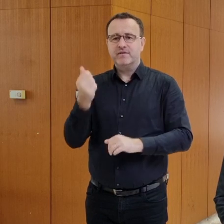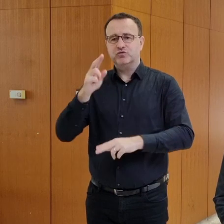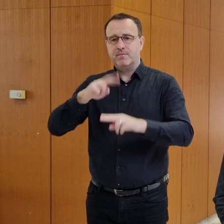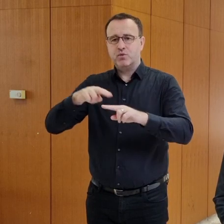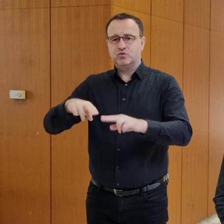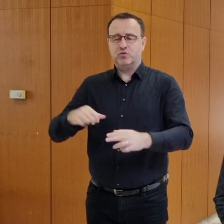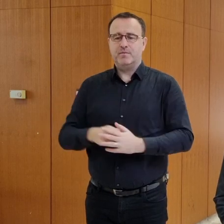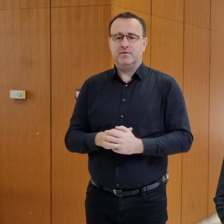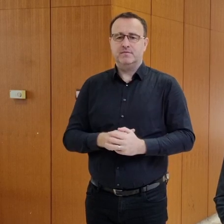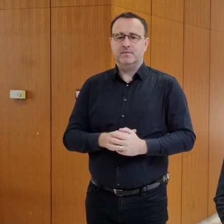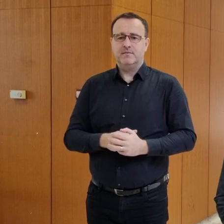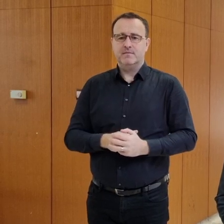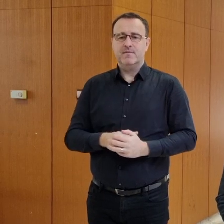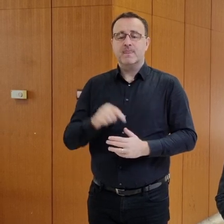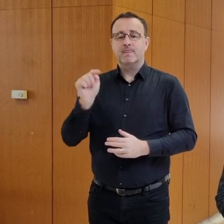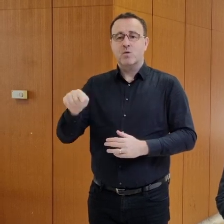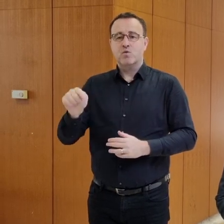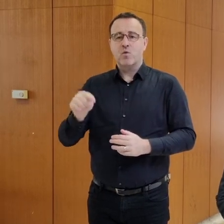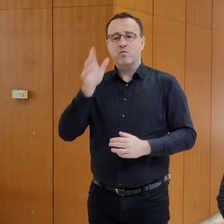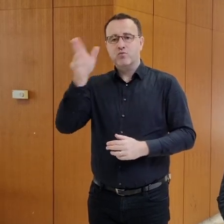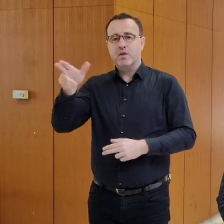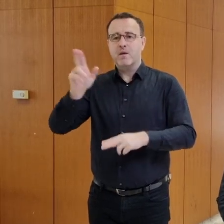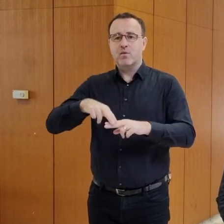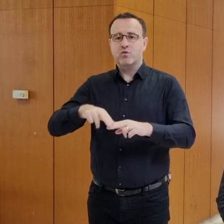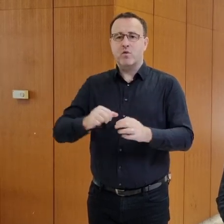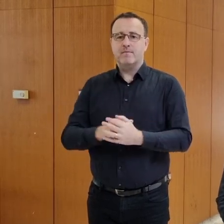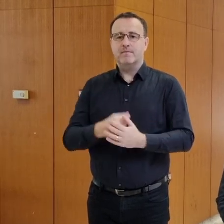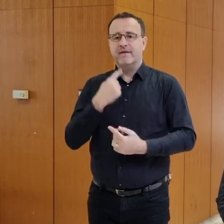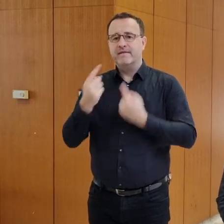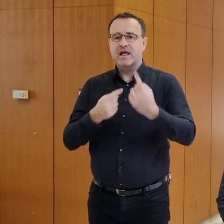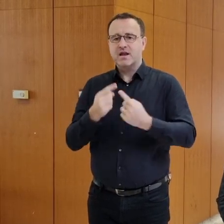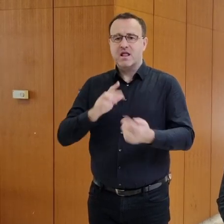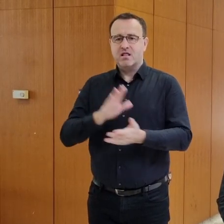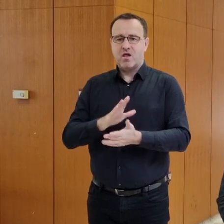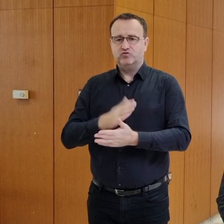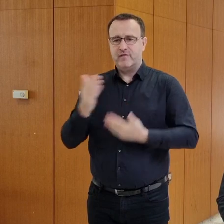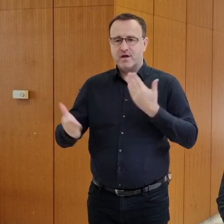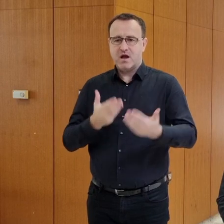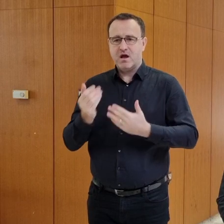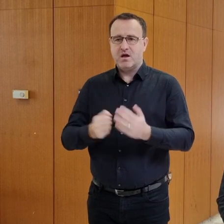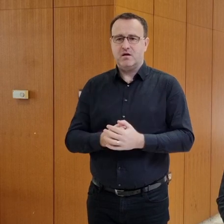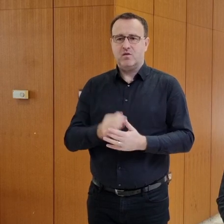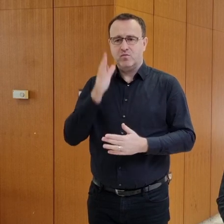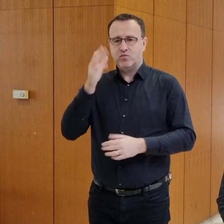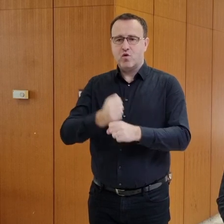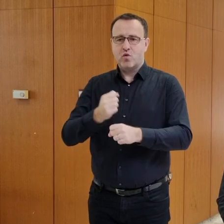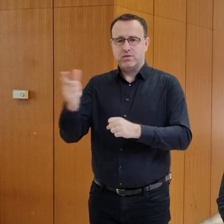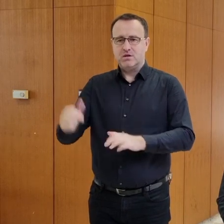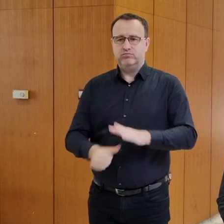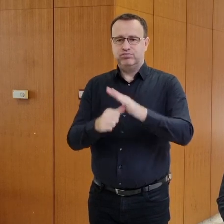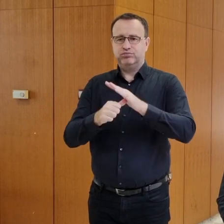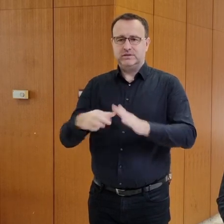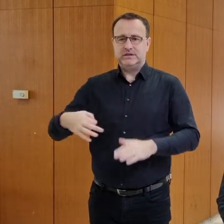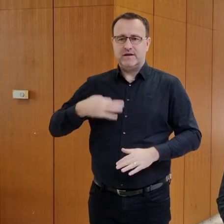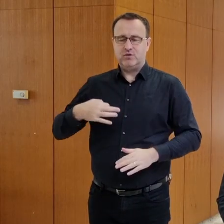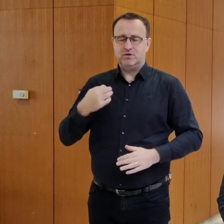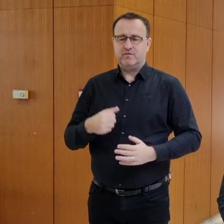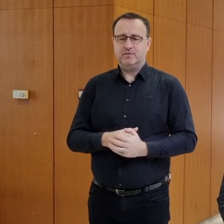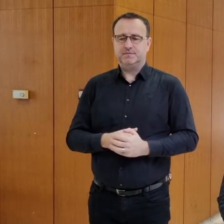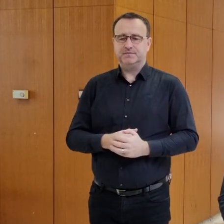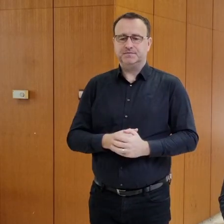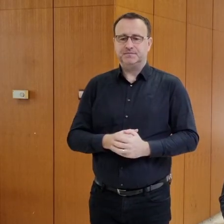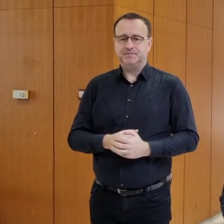a k tomuto vlastne bude potom aj vyjadrenie na tej tlačovke, ktorú budú robiť štatutári rezortu zdravotníctva.